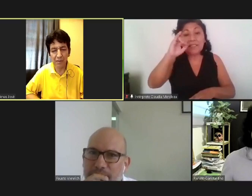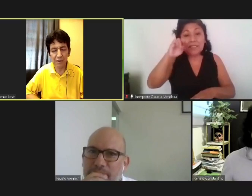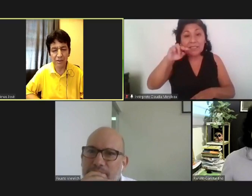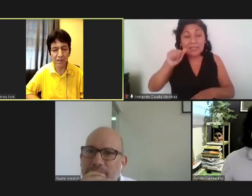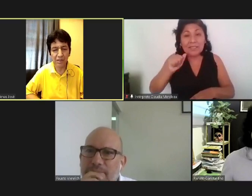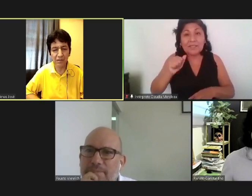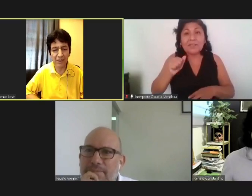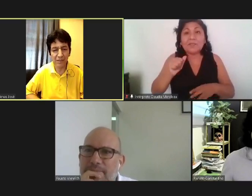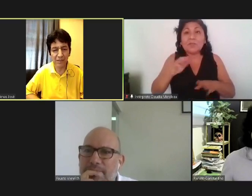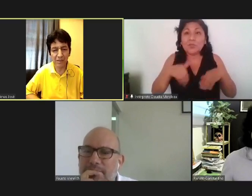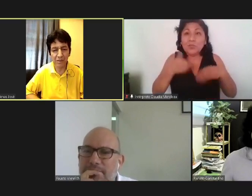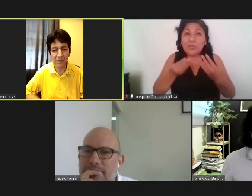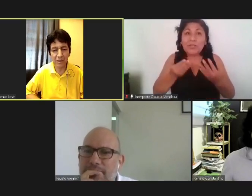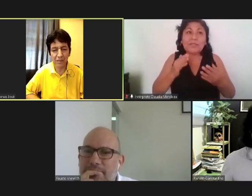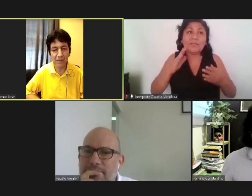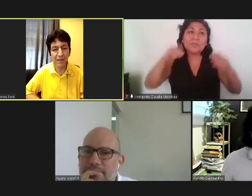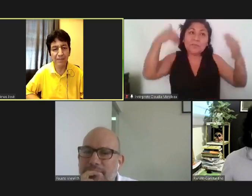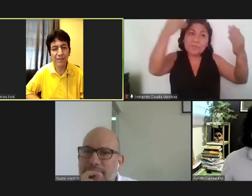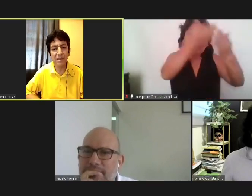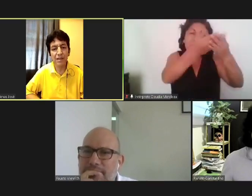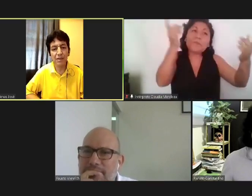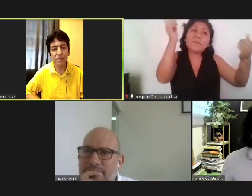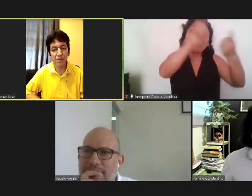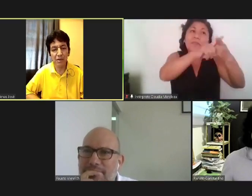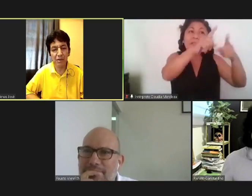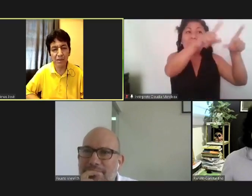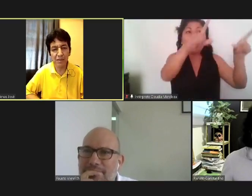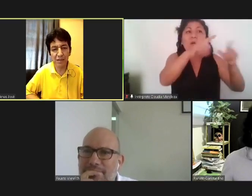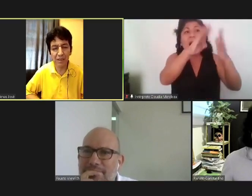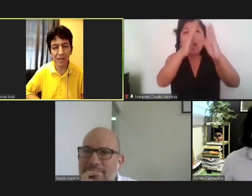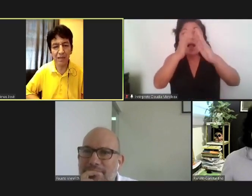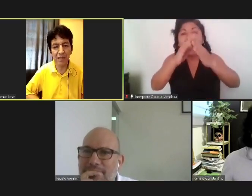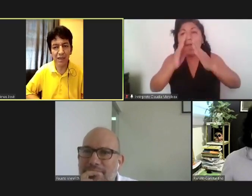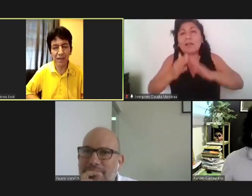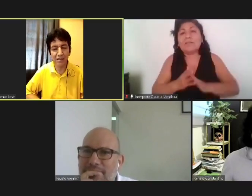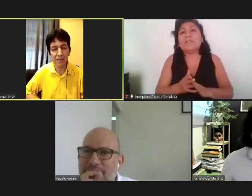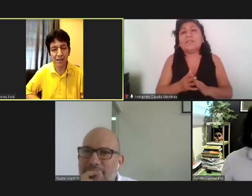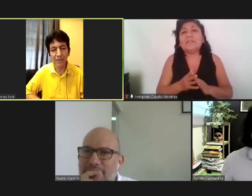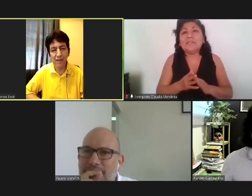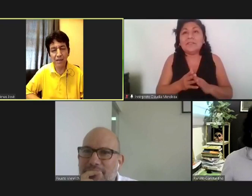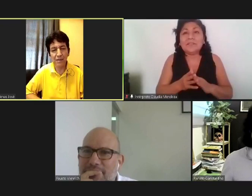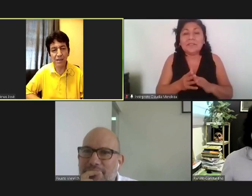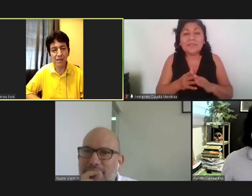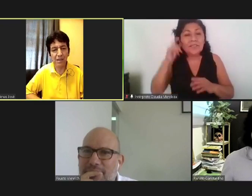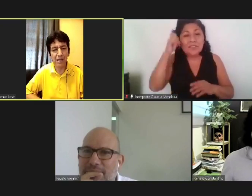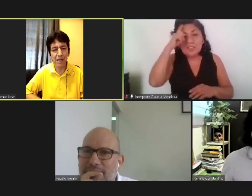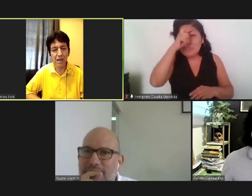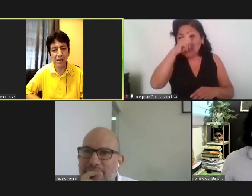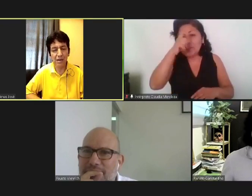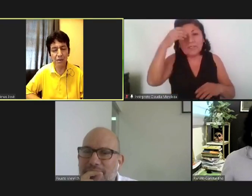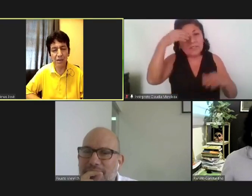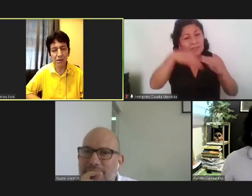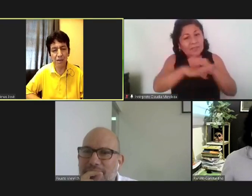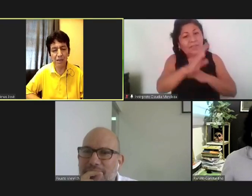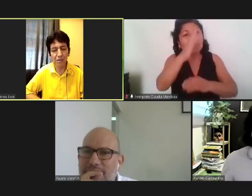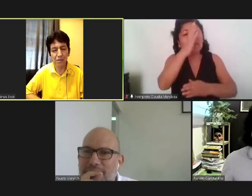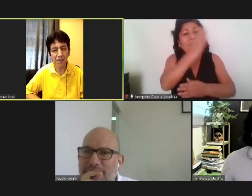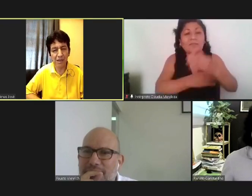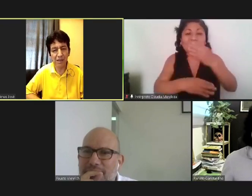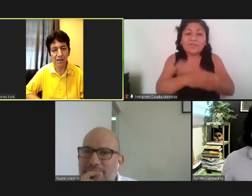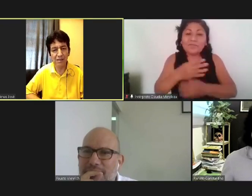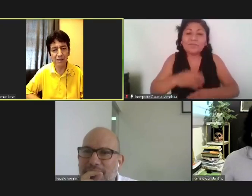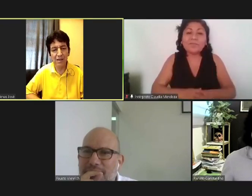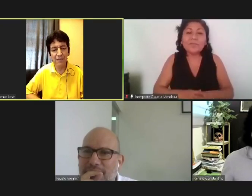las poblaciones con discapacidad visual y auditiva. Continuamos con las actividades de Accesine hasta el día domingo. Hay películas